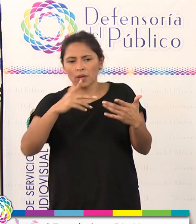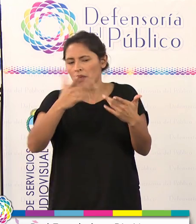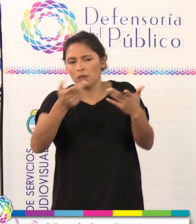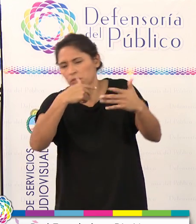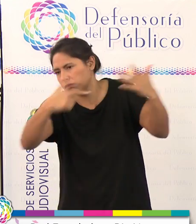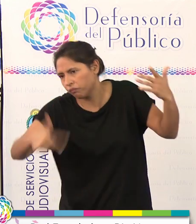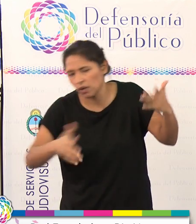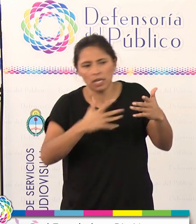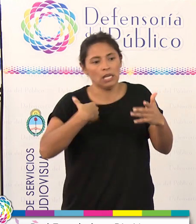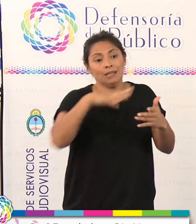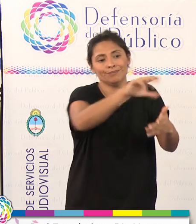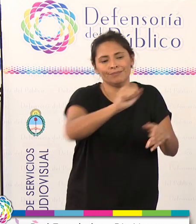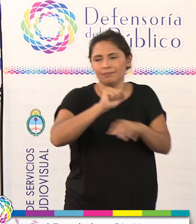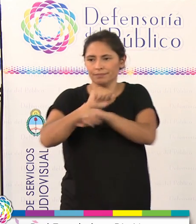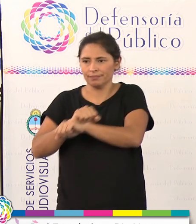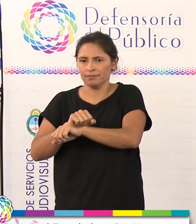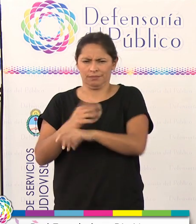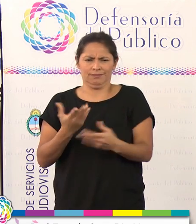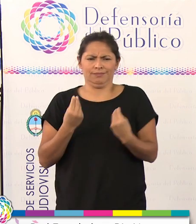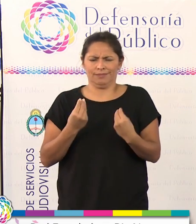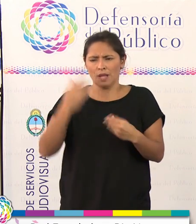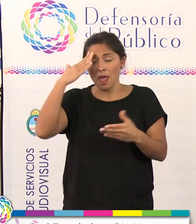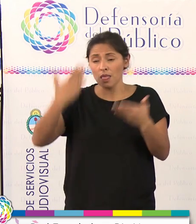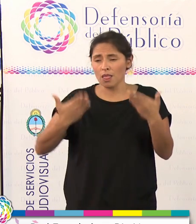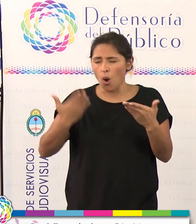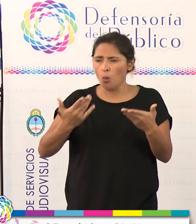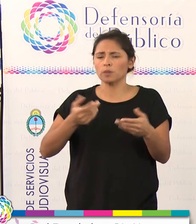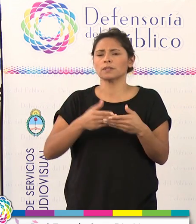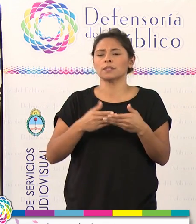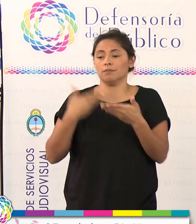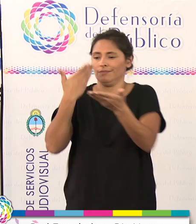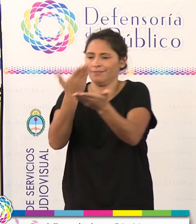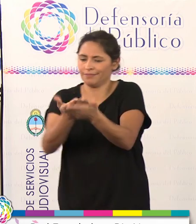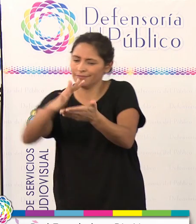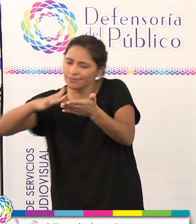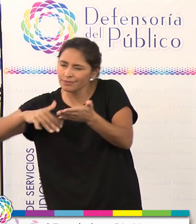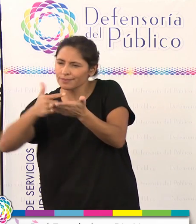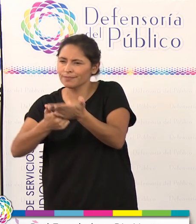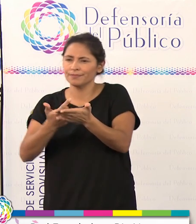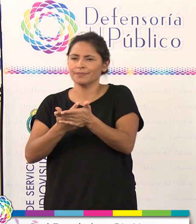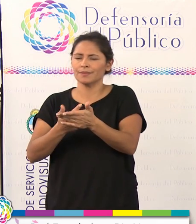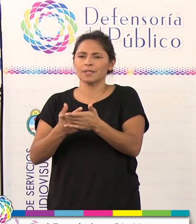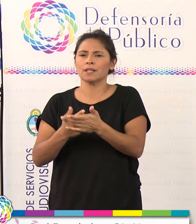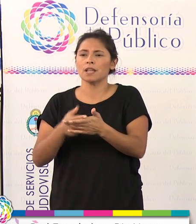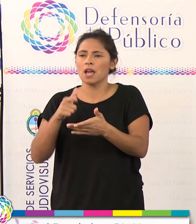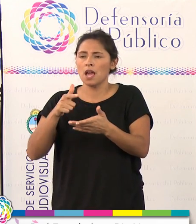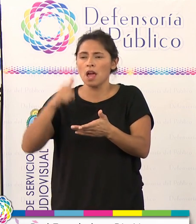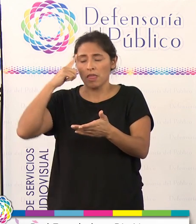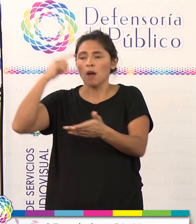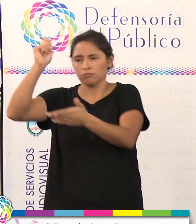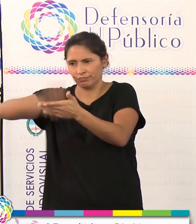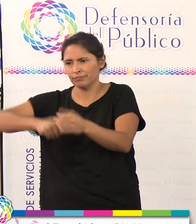recurso, este habeas corpus, que fue refrendado por una cámara